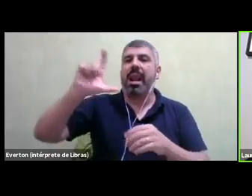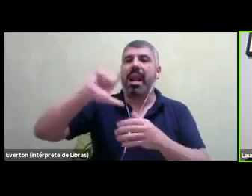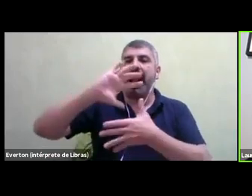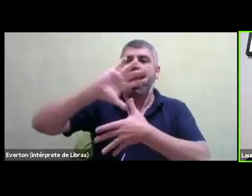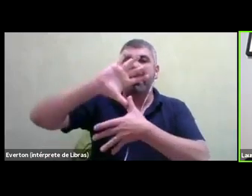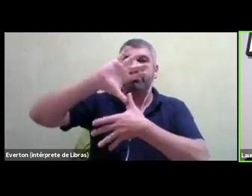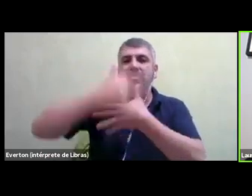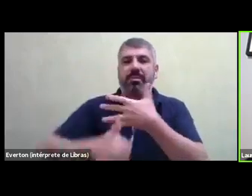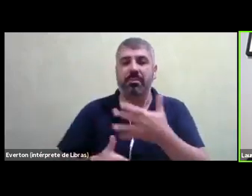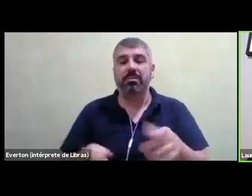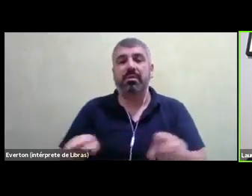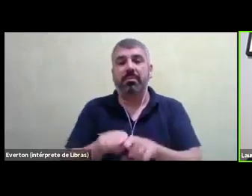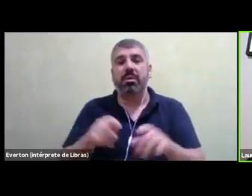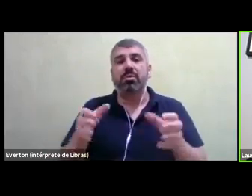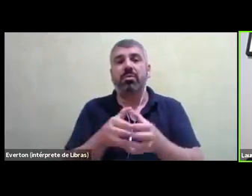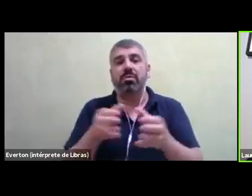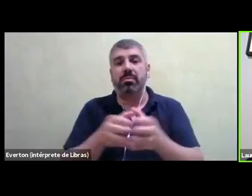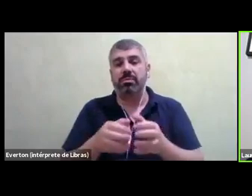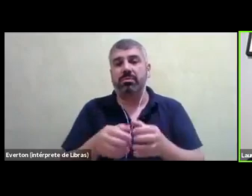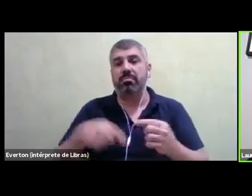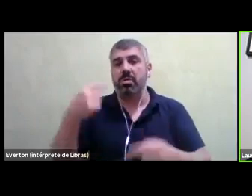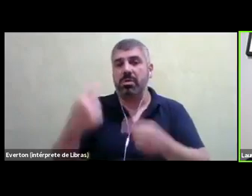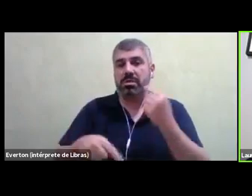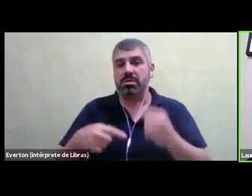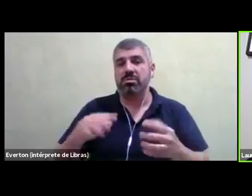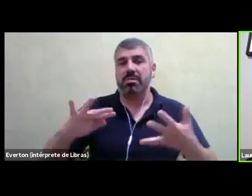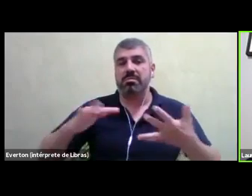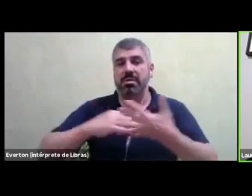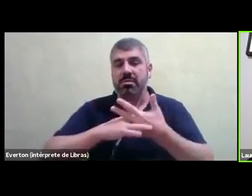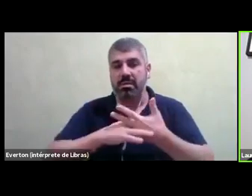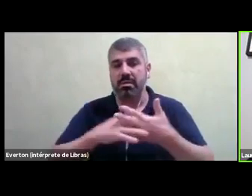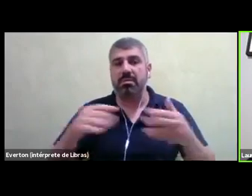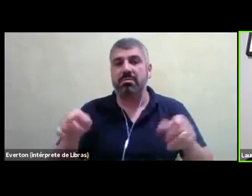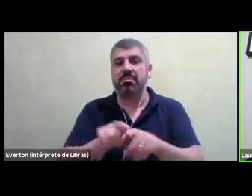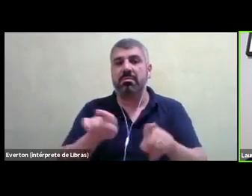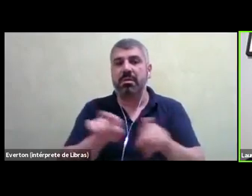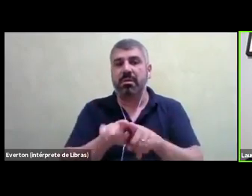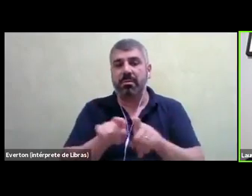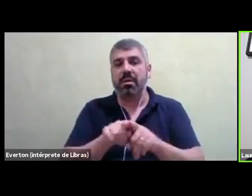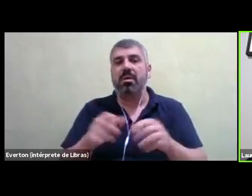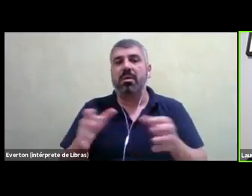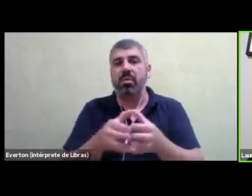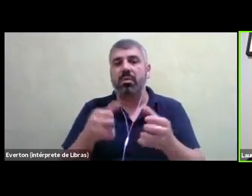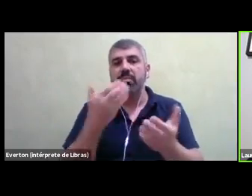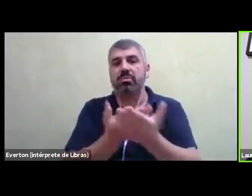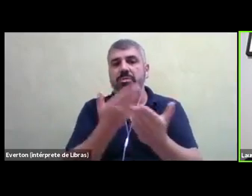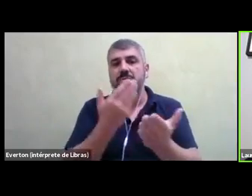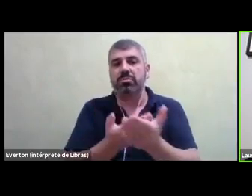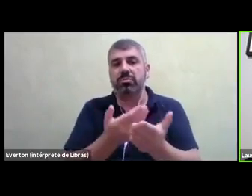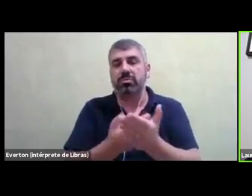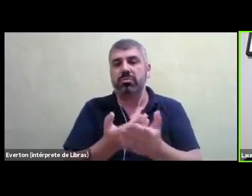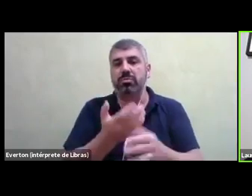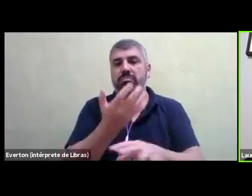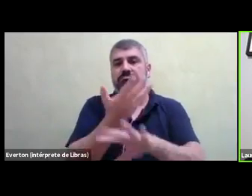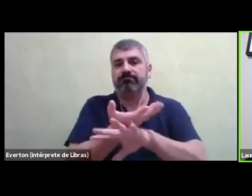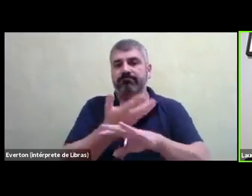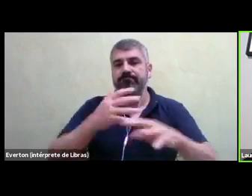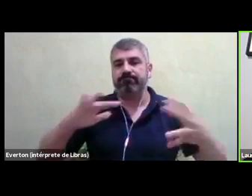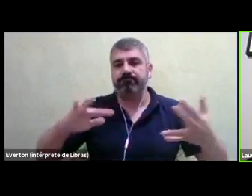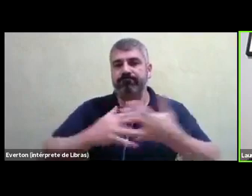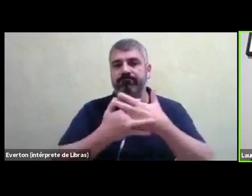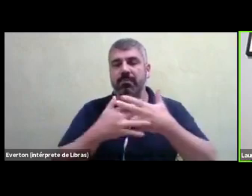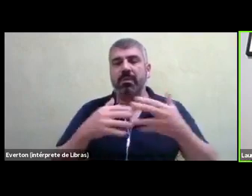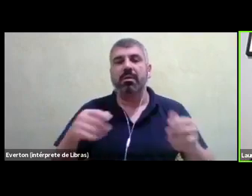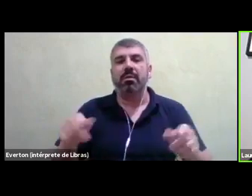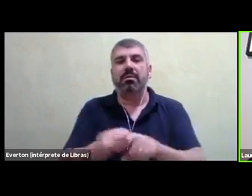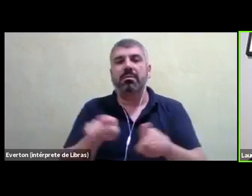Política e Cidadania, né, e do NIEL, que é o Núcleo Interdisciplinar de Estudos da Linguagem e Interculturalidade,